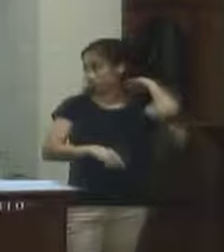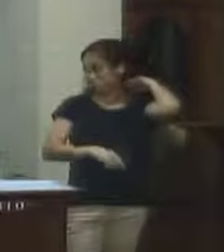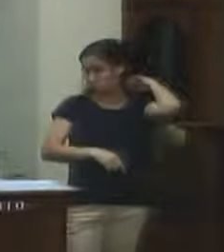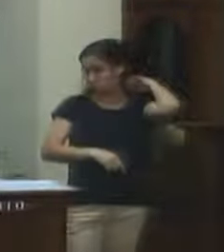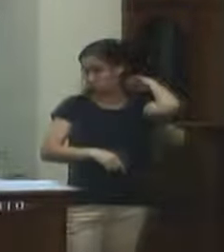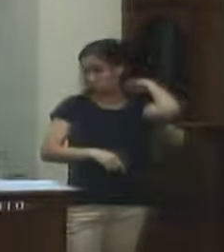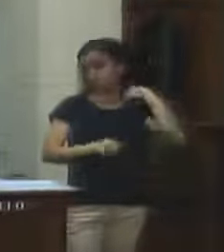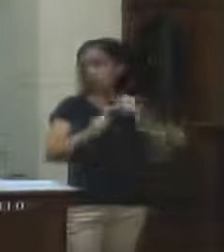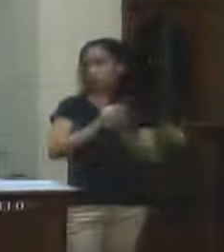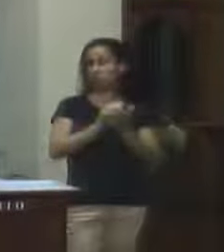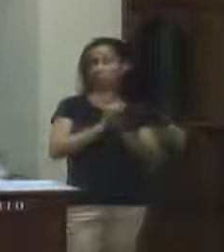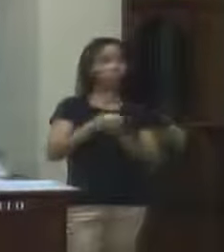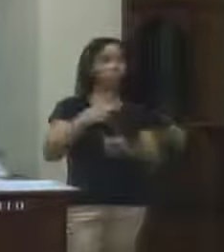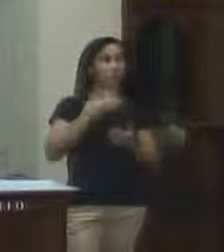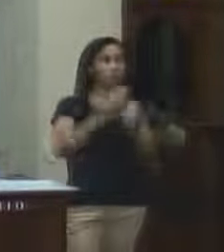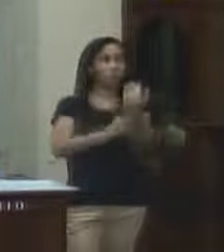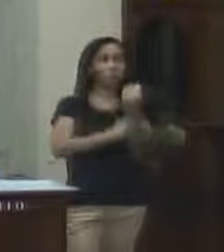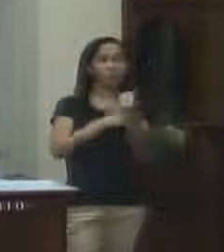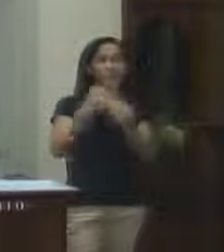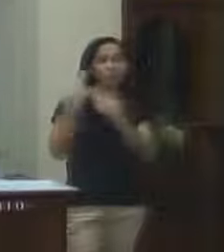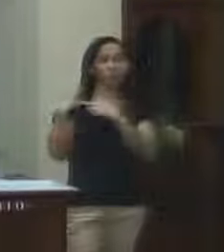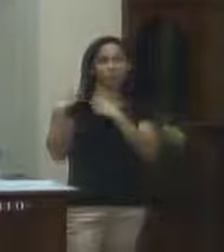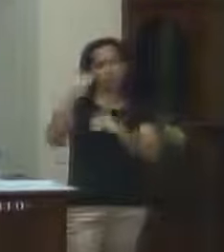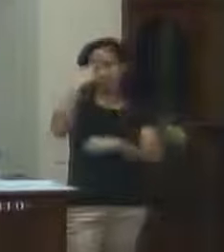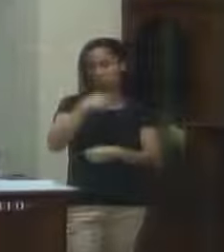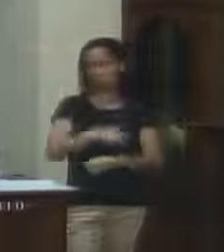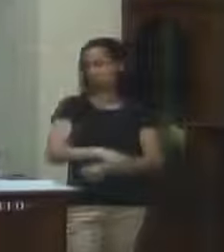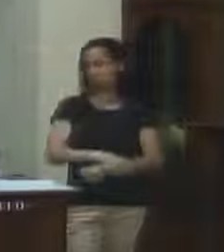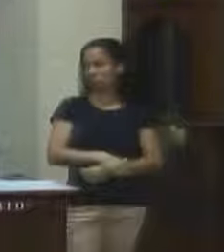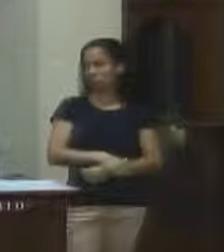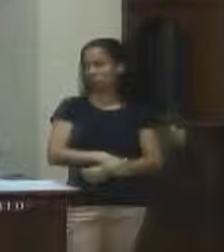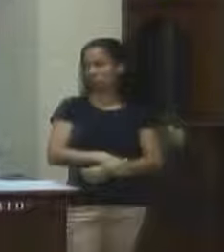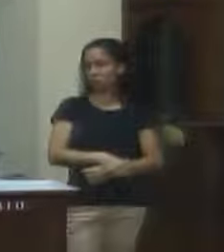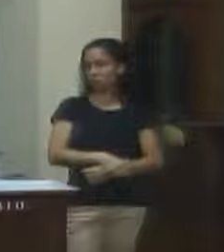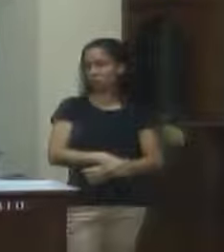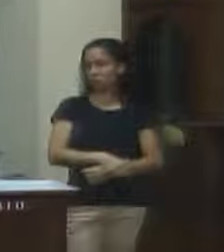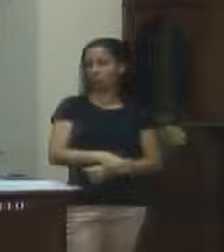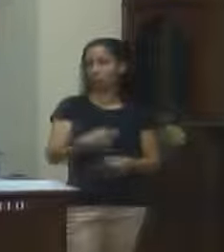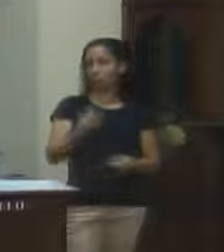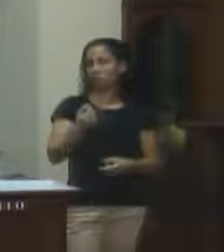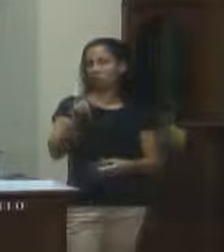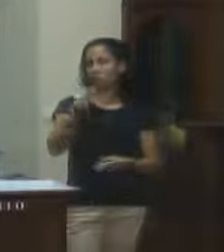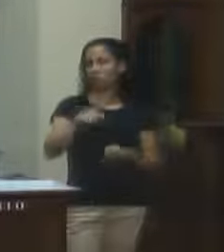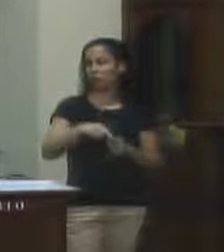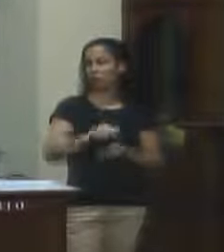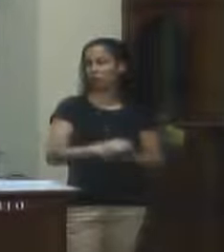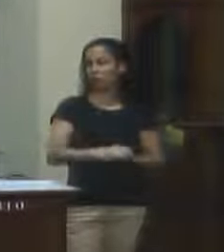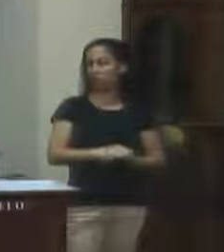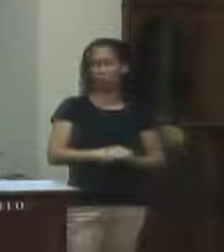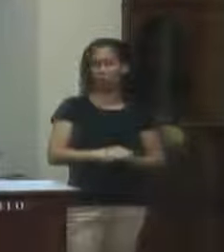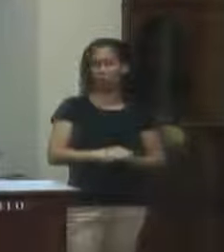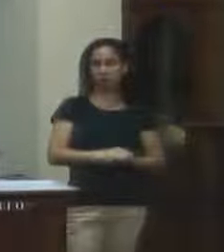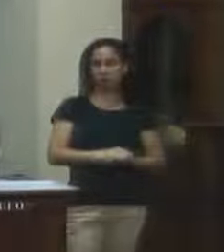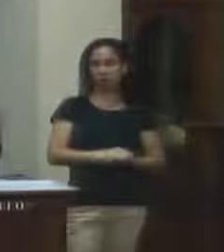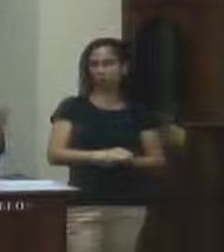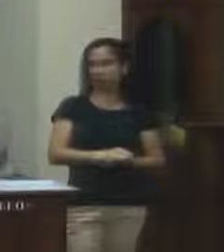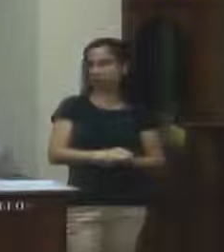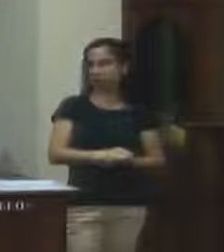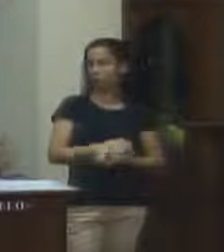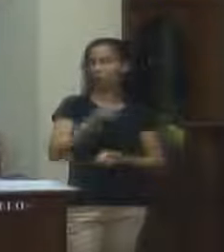decreto não é da minha pasta. Porque o grande questionamento foi esse, o valor. Porque, volto a falar,